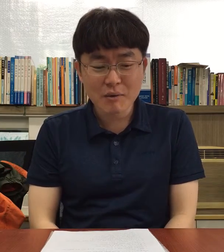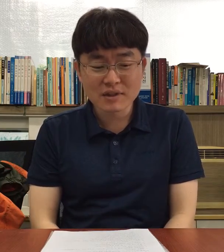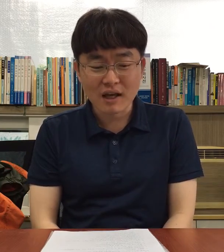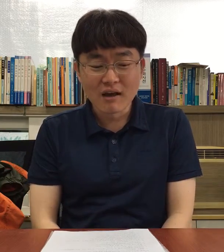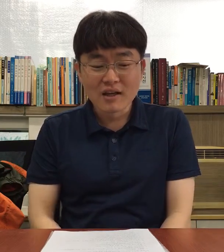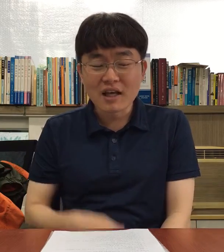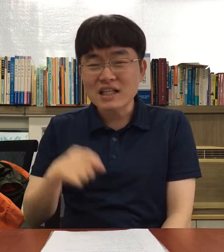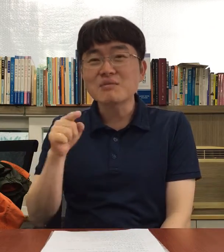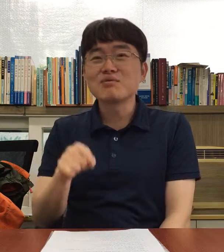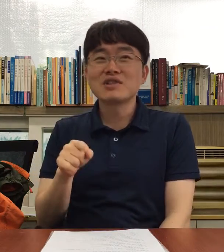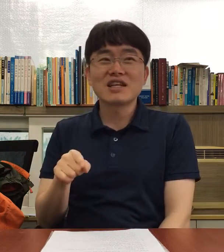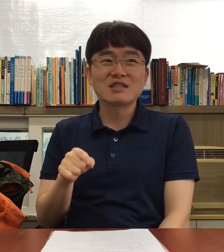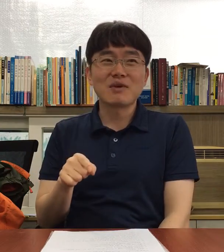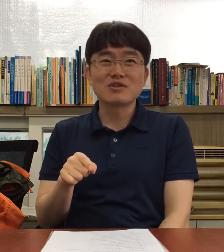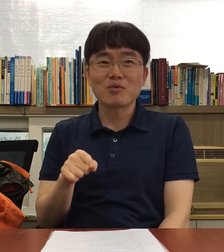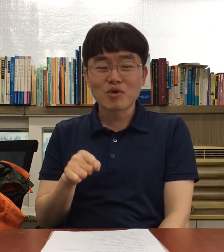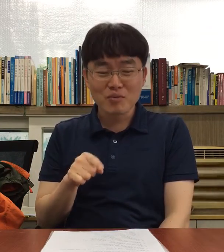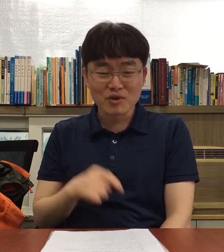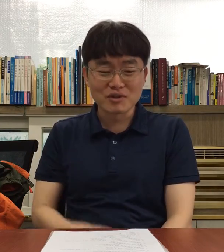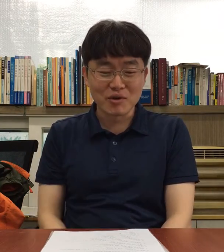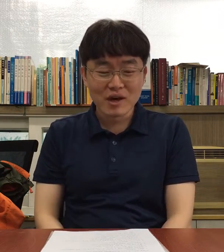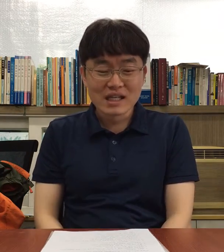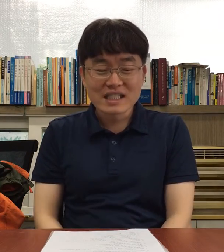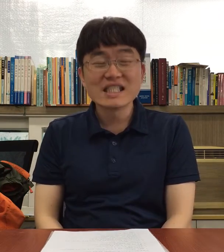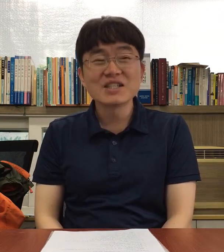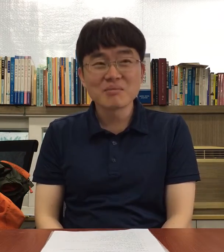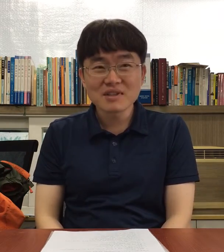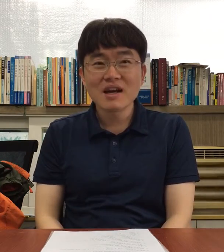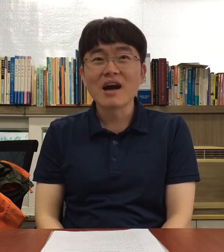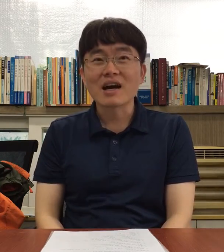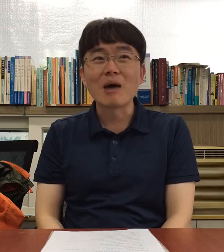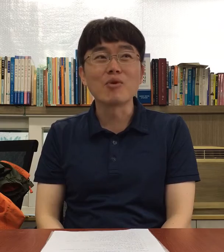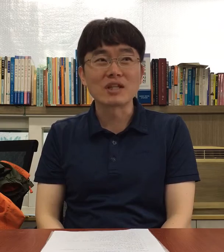번째, 이게 짧은 문장이지만 좀 어려운 표현이죠. 신념은 감옥이다.